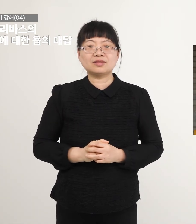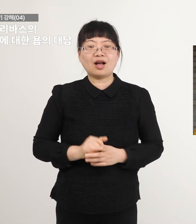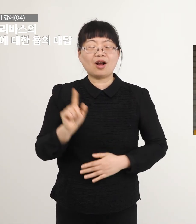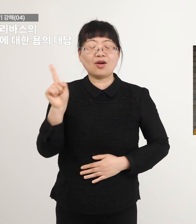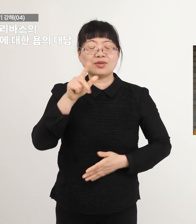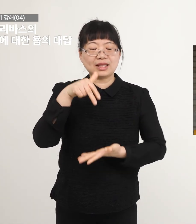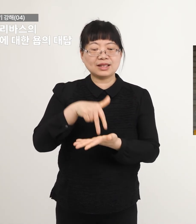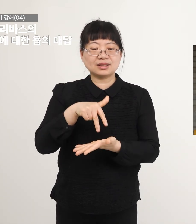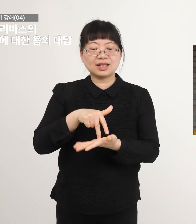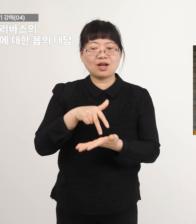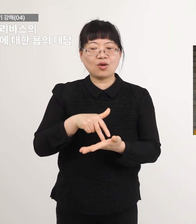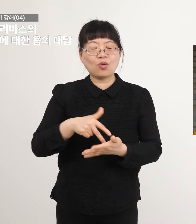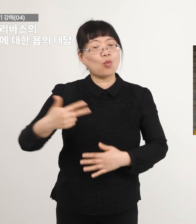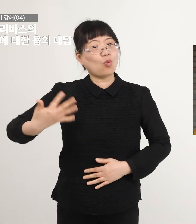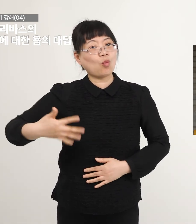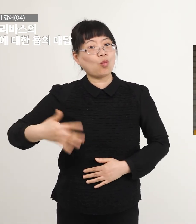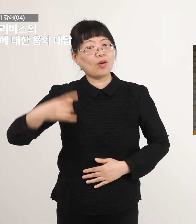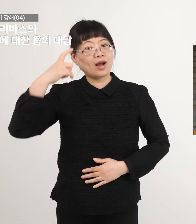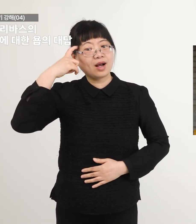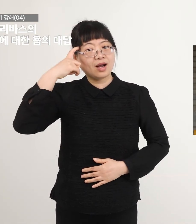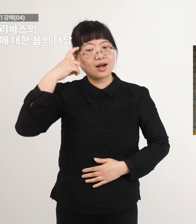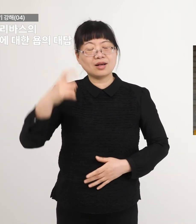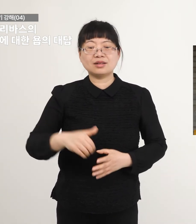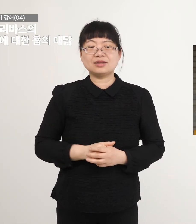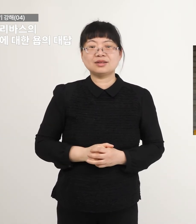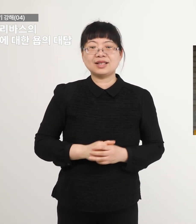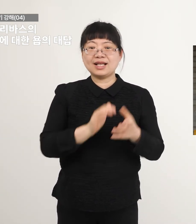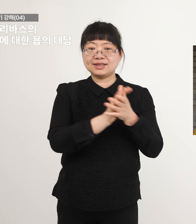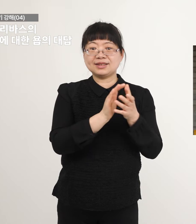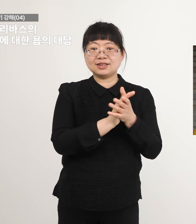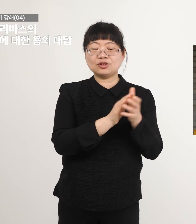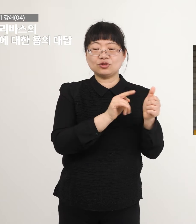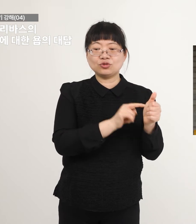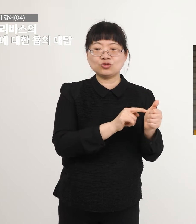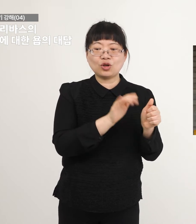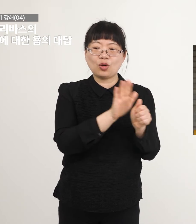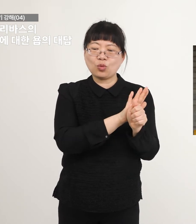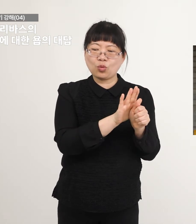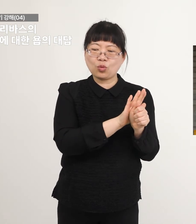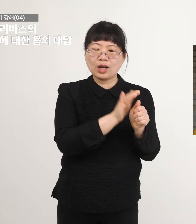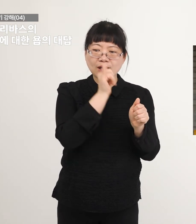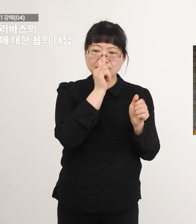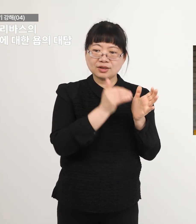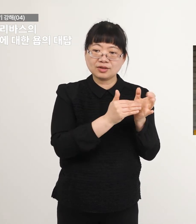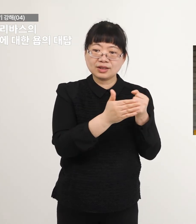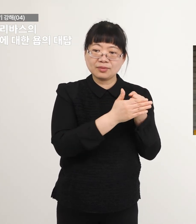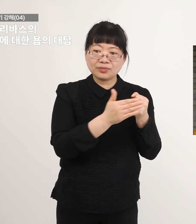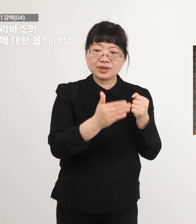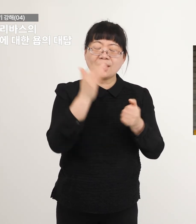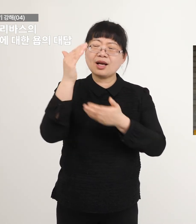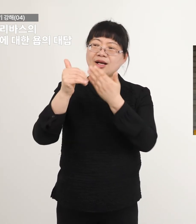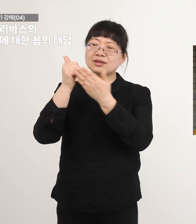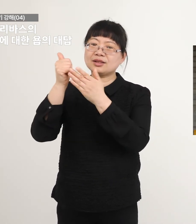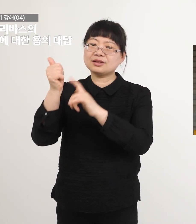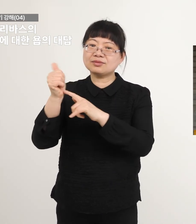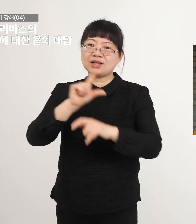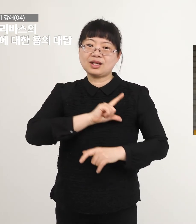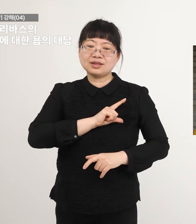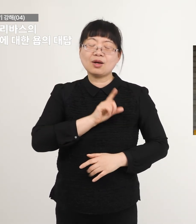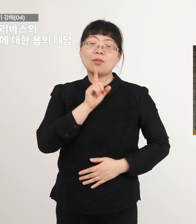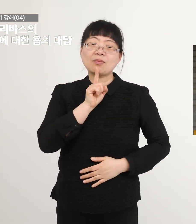어떤 측면에서 대단한가 하면 친구들이 위로한답시고 하나님의